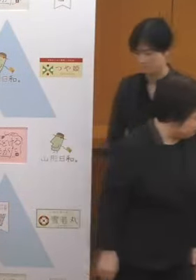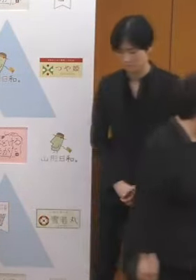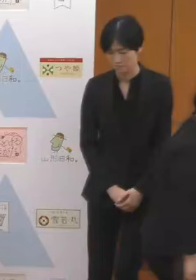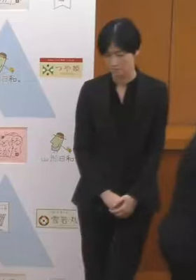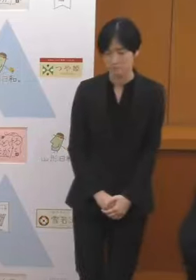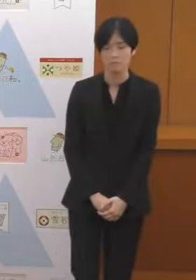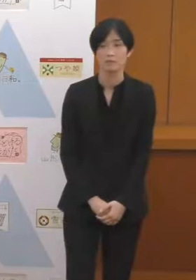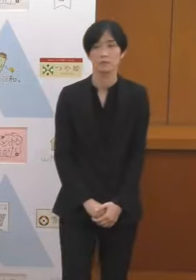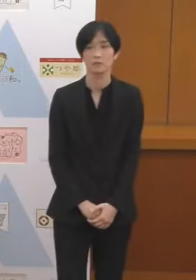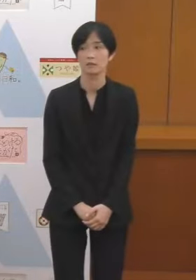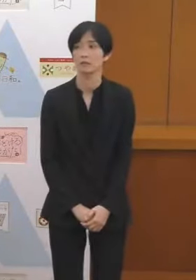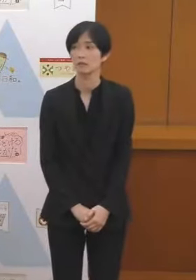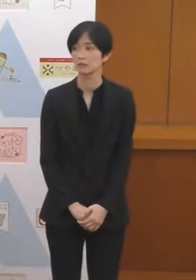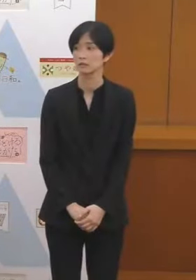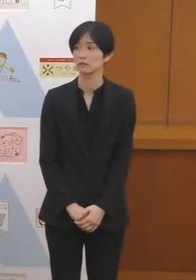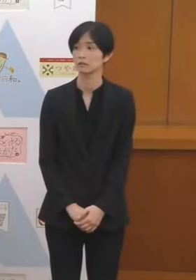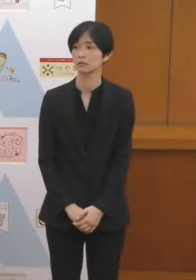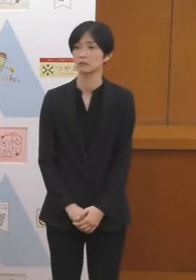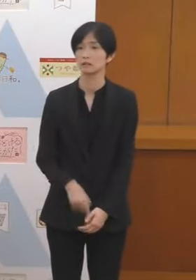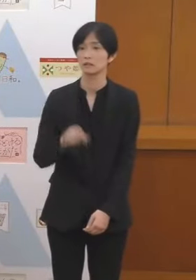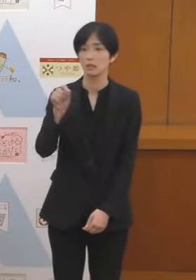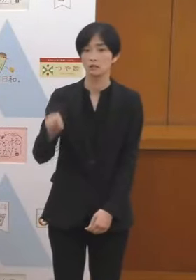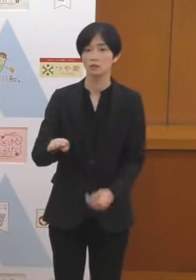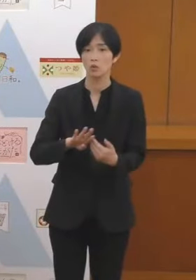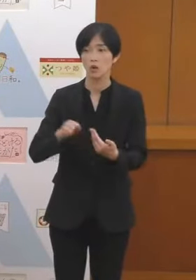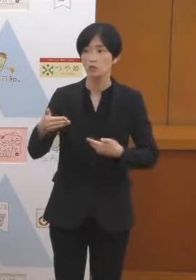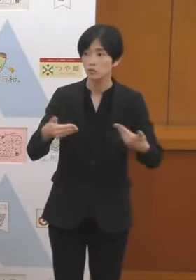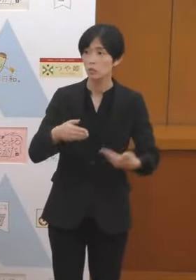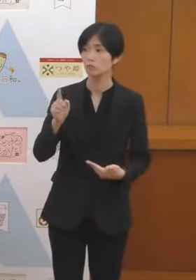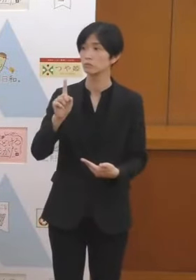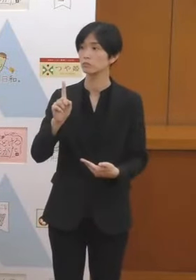えうん電話